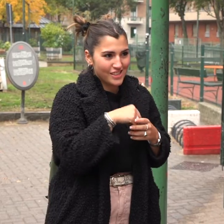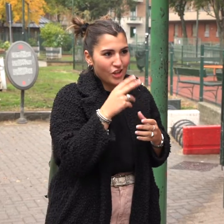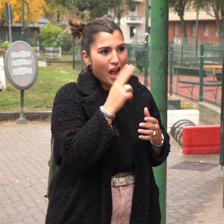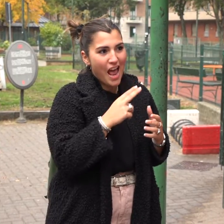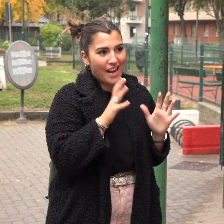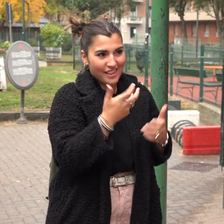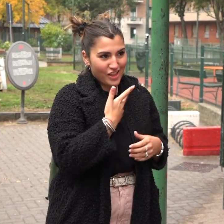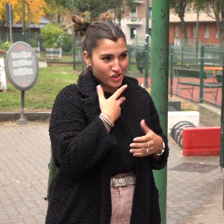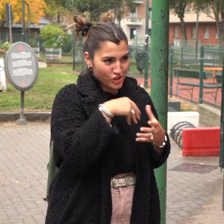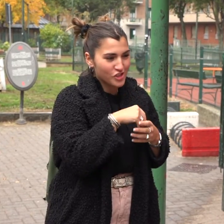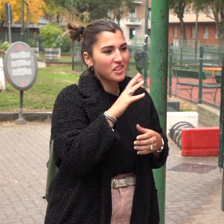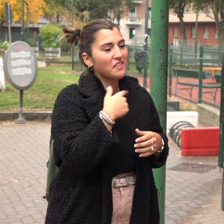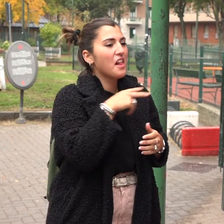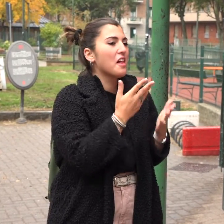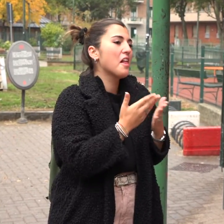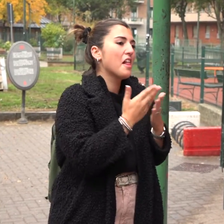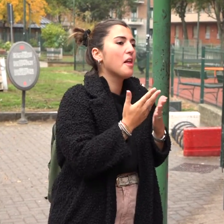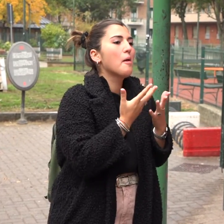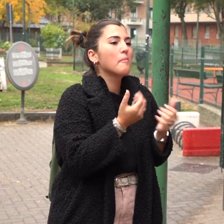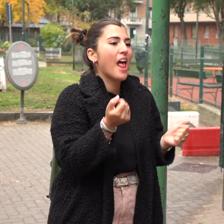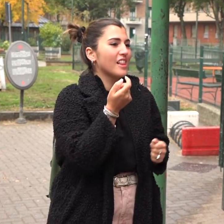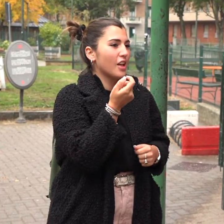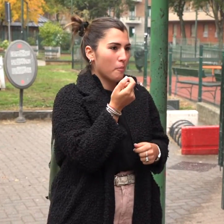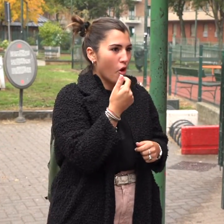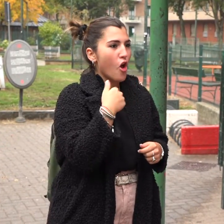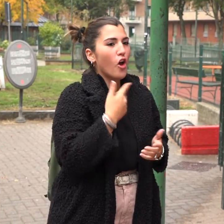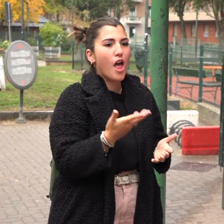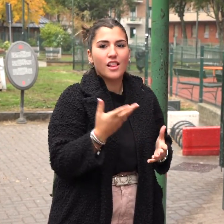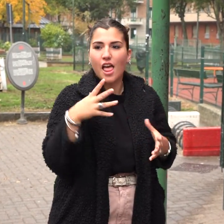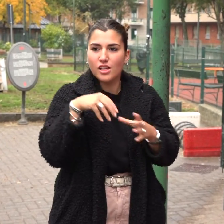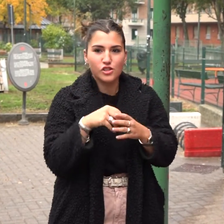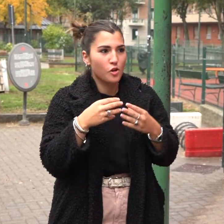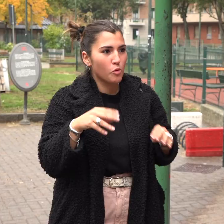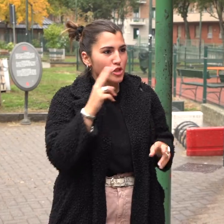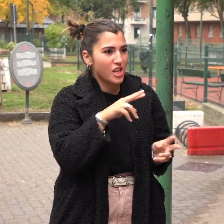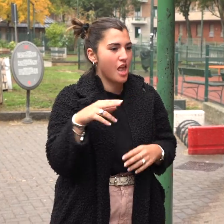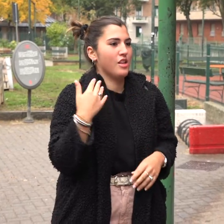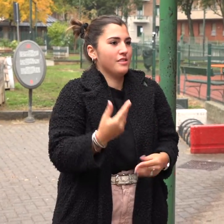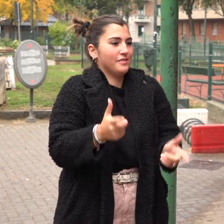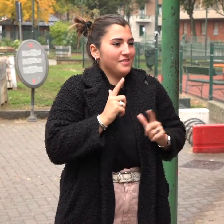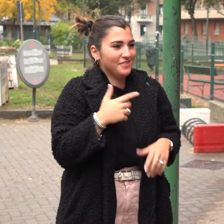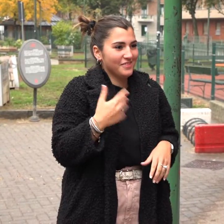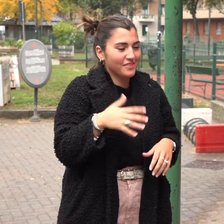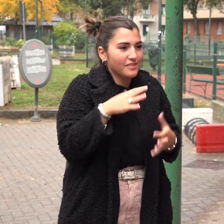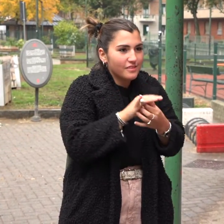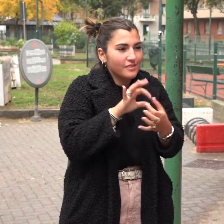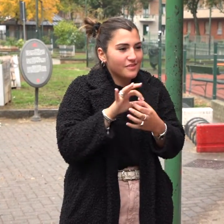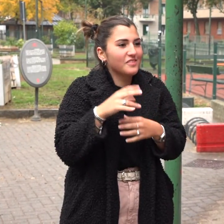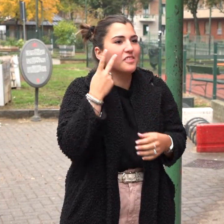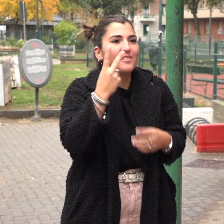collegate a tantissimi significati. Io ho studiato un liceo artistico, però ho visto poca pratica. In realtà vedendo questo museo mi ha dato tantissimo